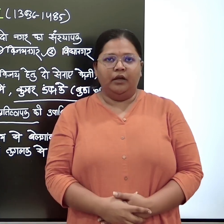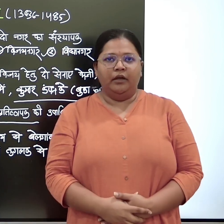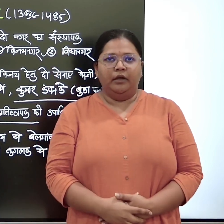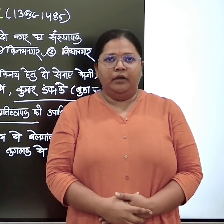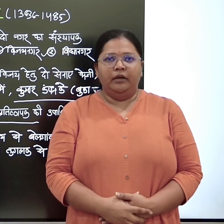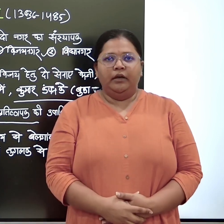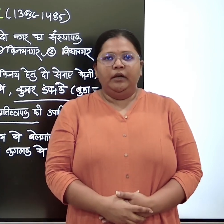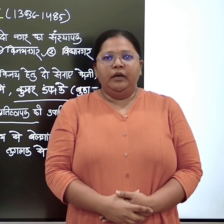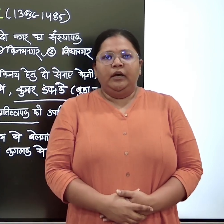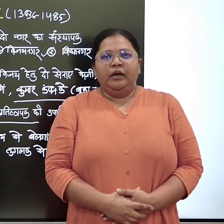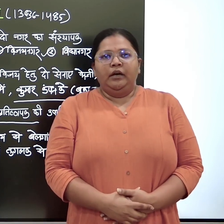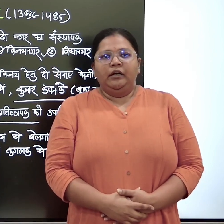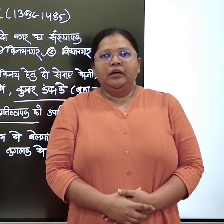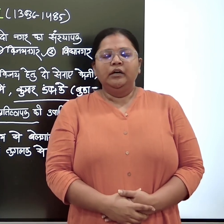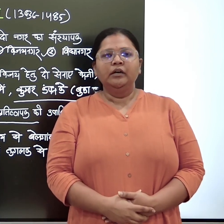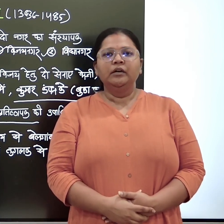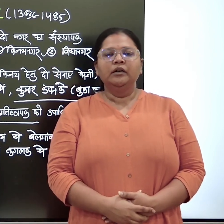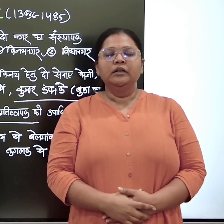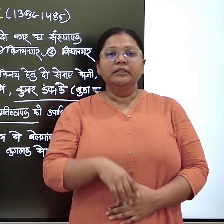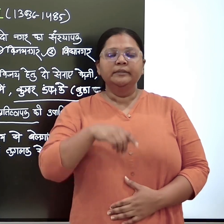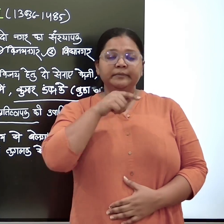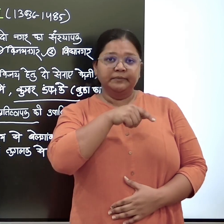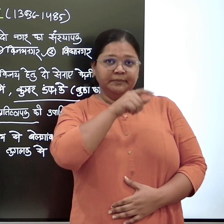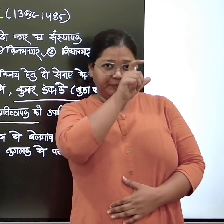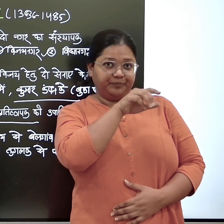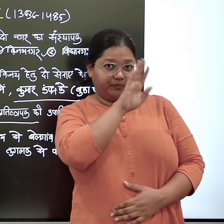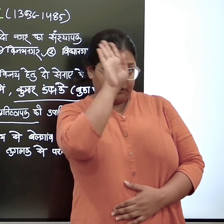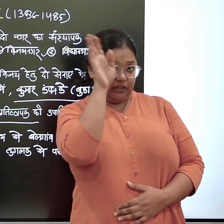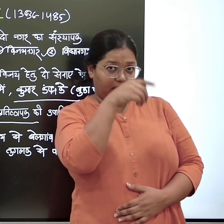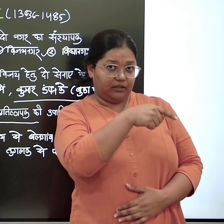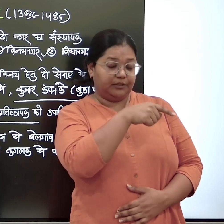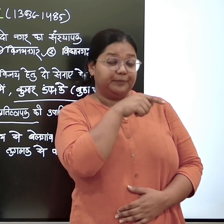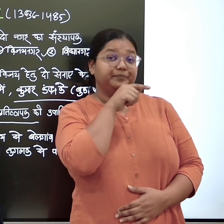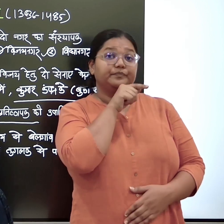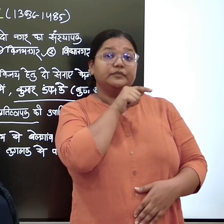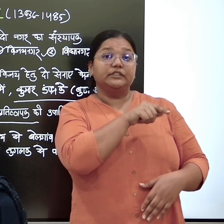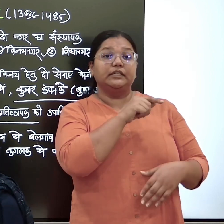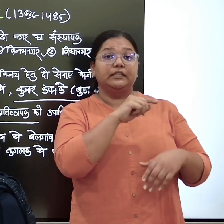शाह तुगलक के द्वारा पराजित हुआ। लिखना